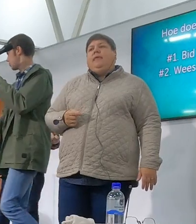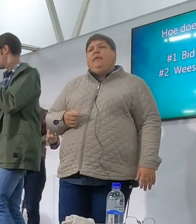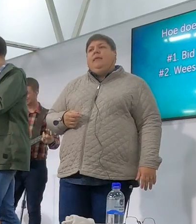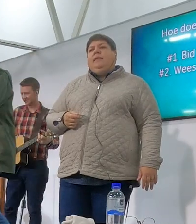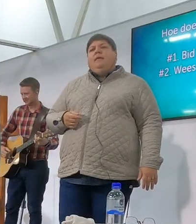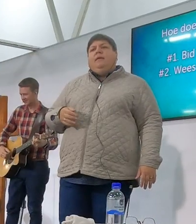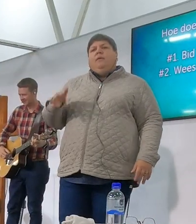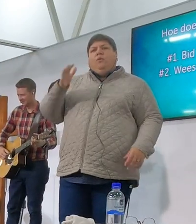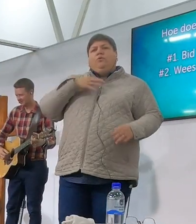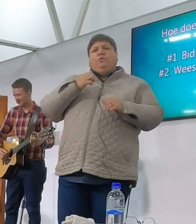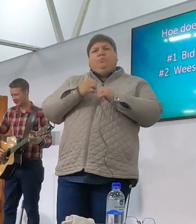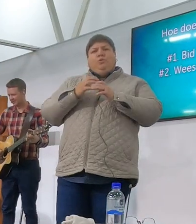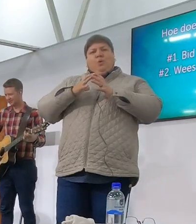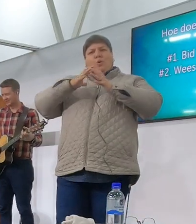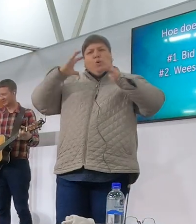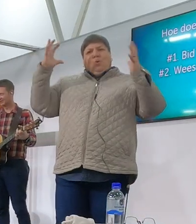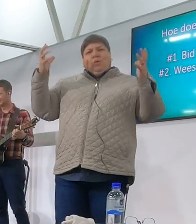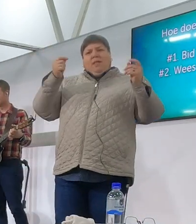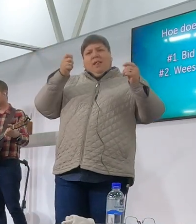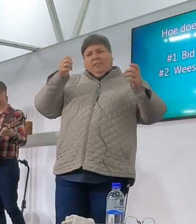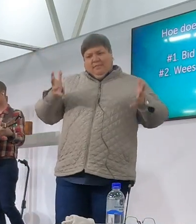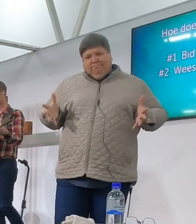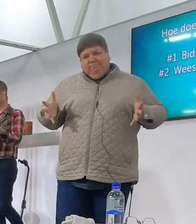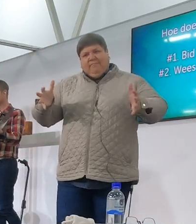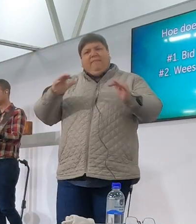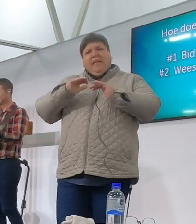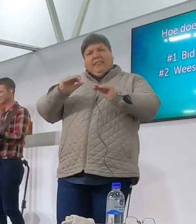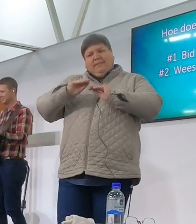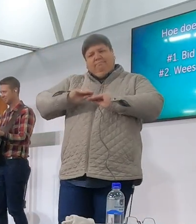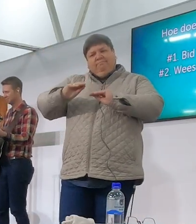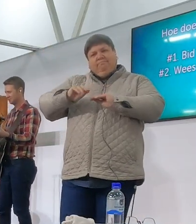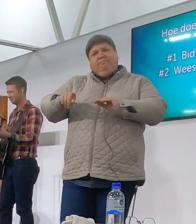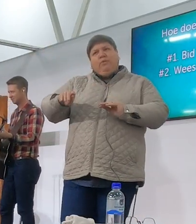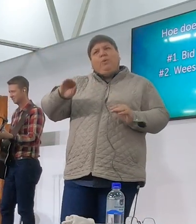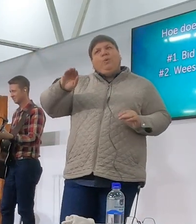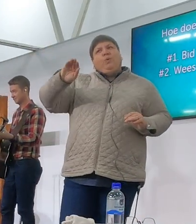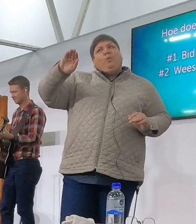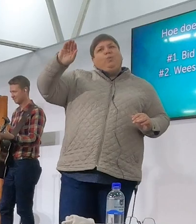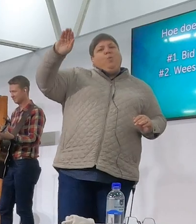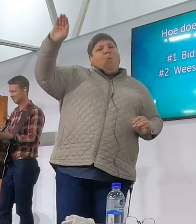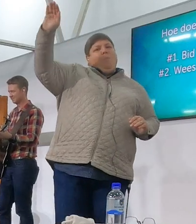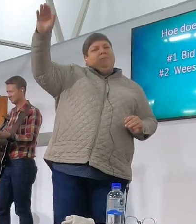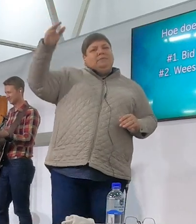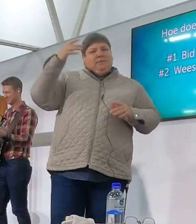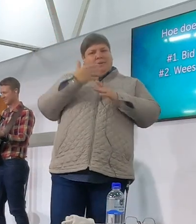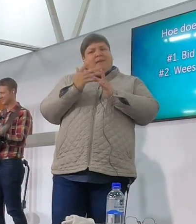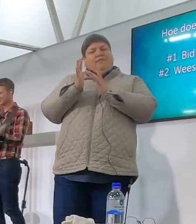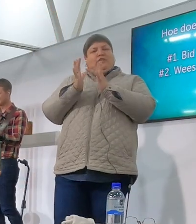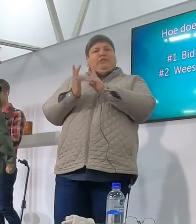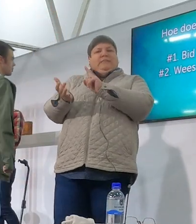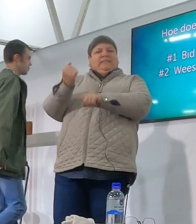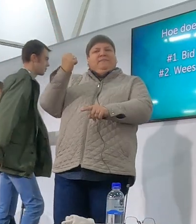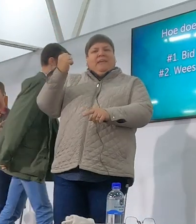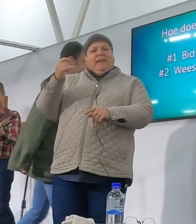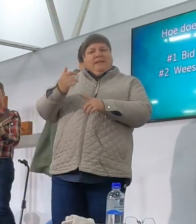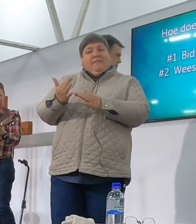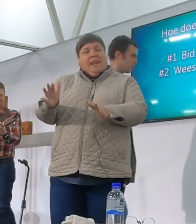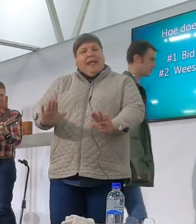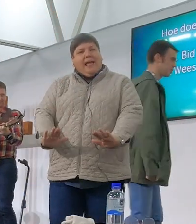julle nie, ons moet die groter deel van die budget vir die kinders gee. Julle het nou self gesien, dis ons beste kans wat ons het om mense vir Jesus te wen, soos hulle klein